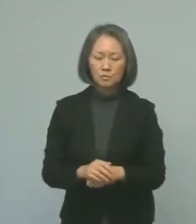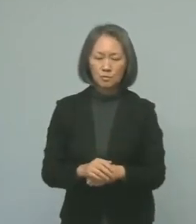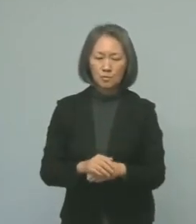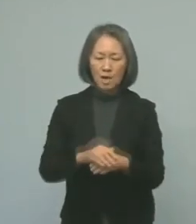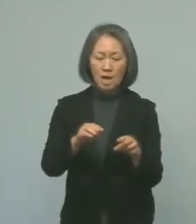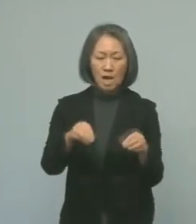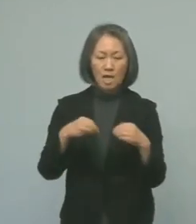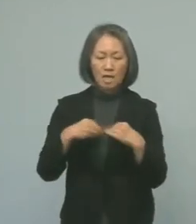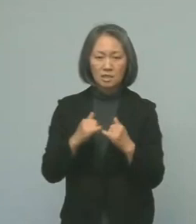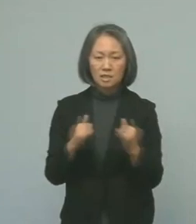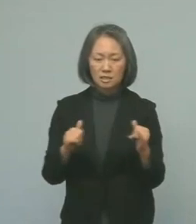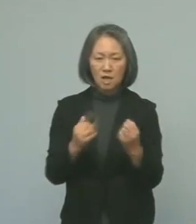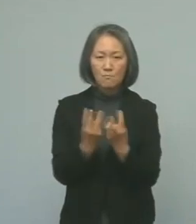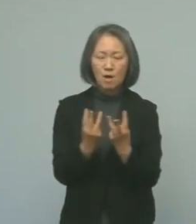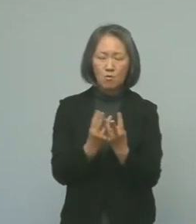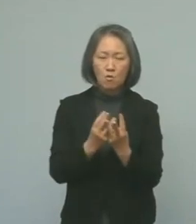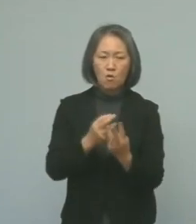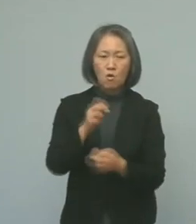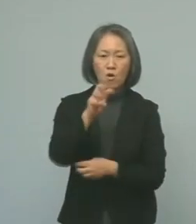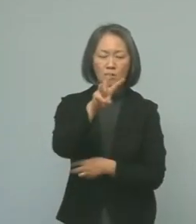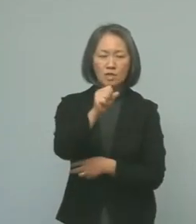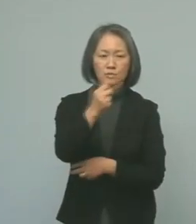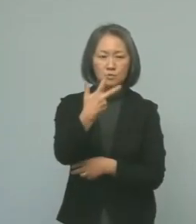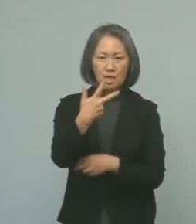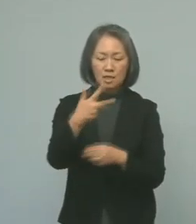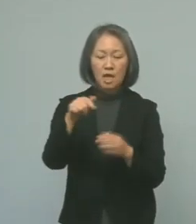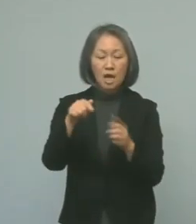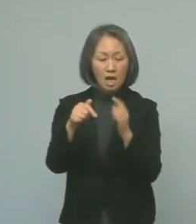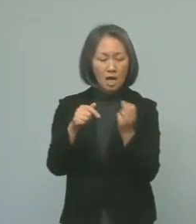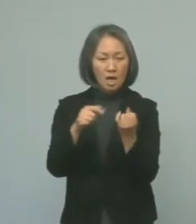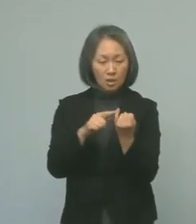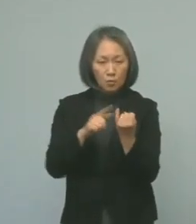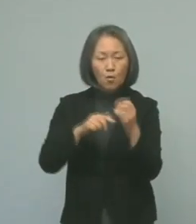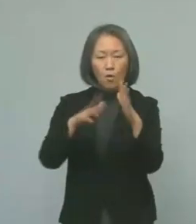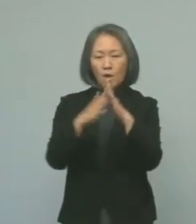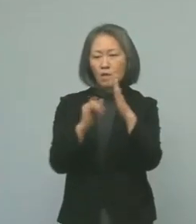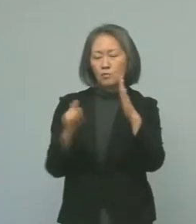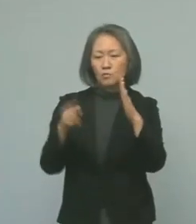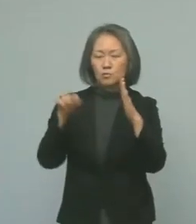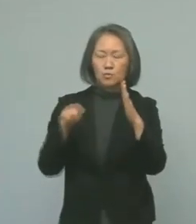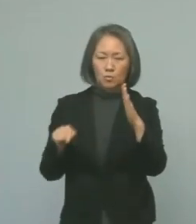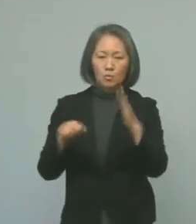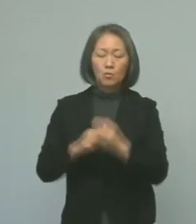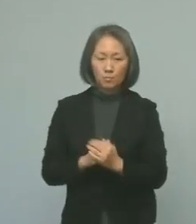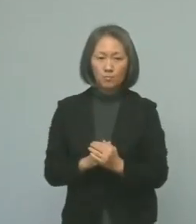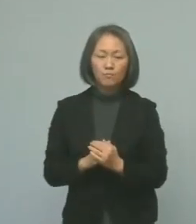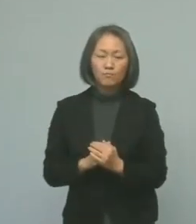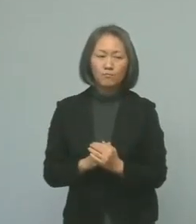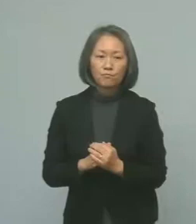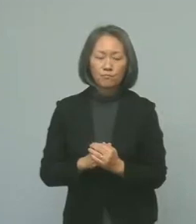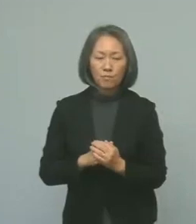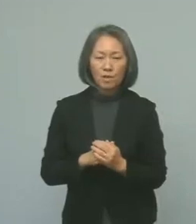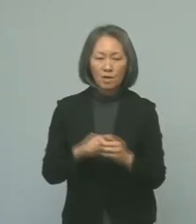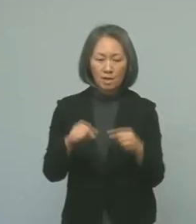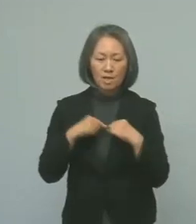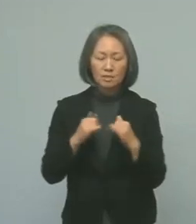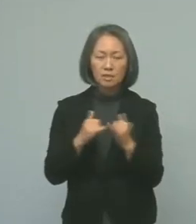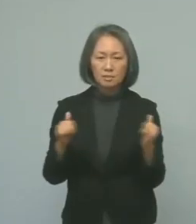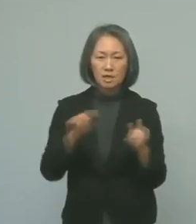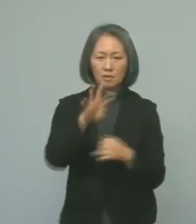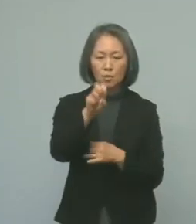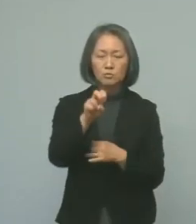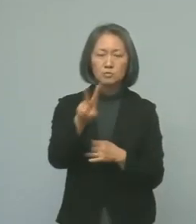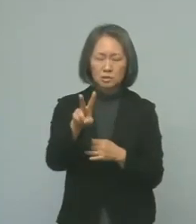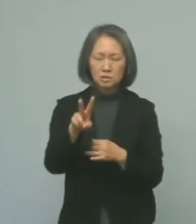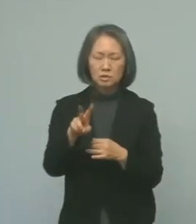者37のご家族の方です。感染者42は50代の